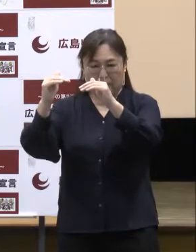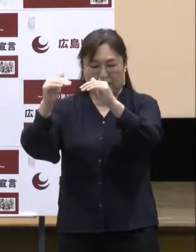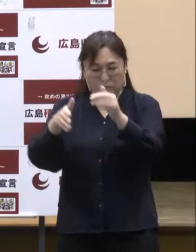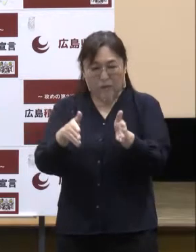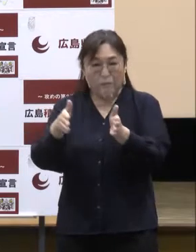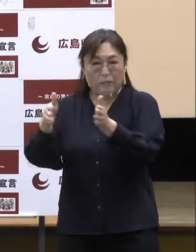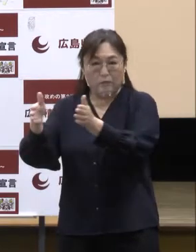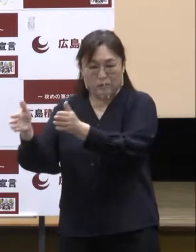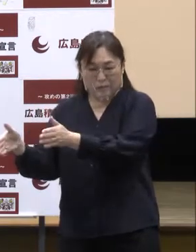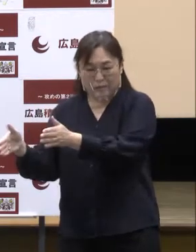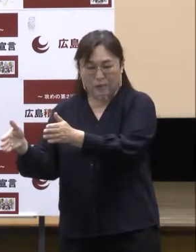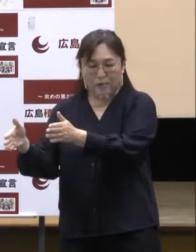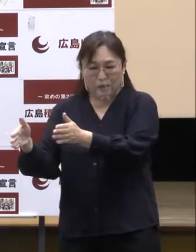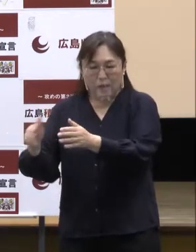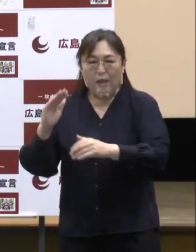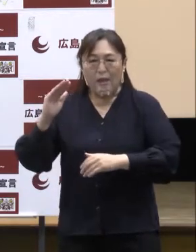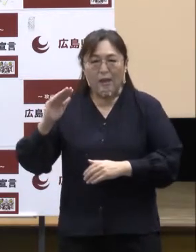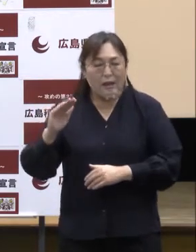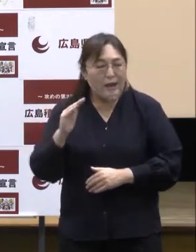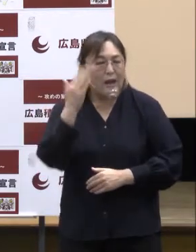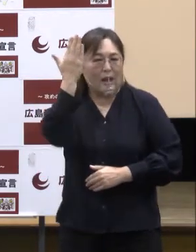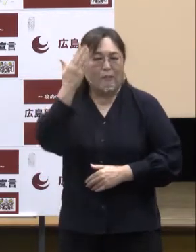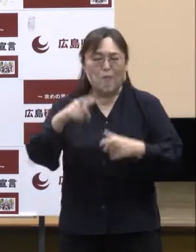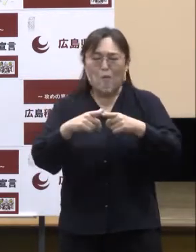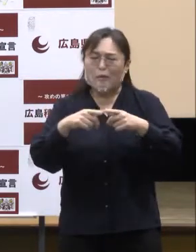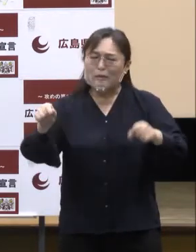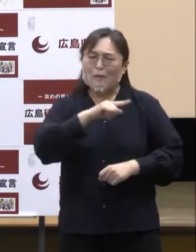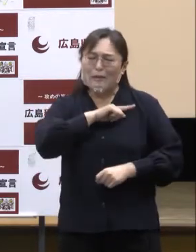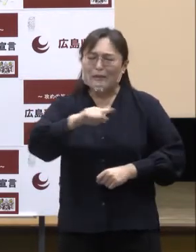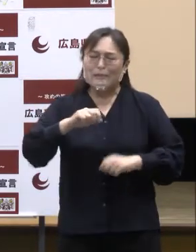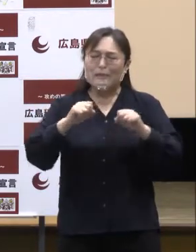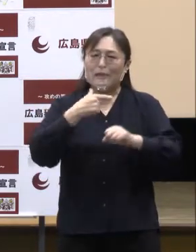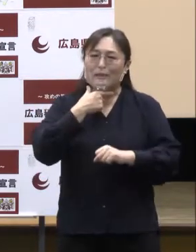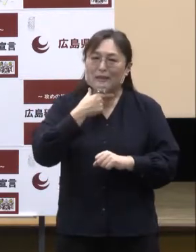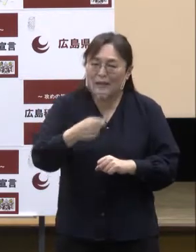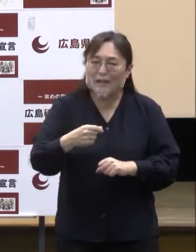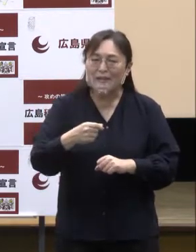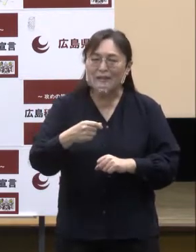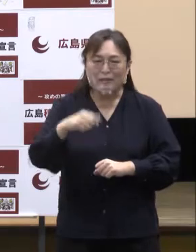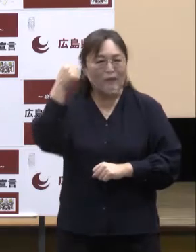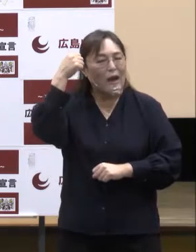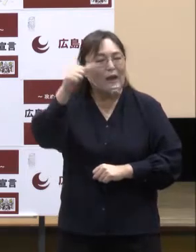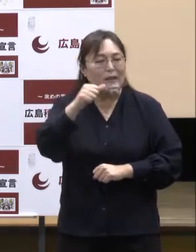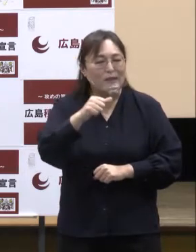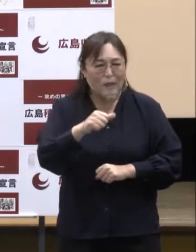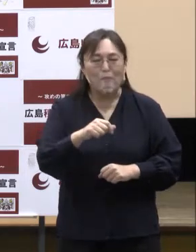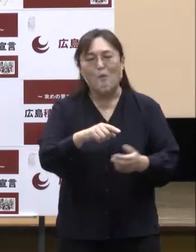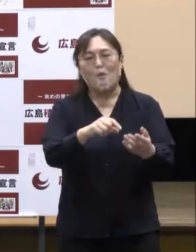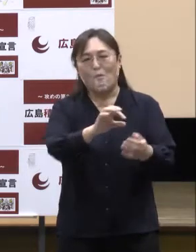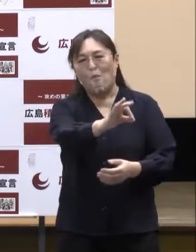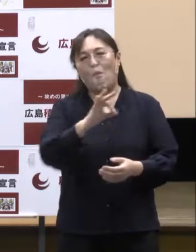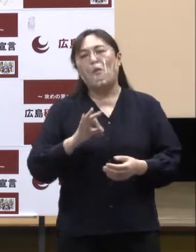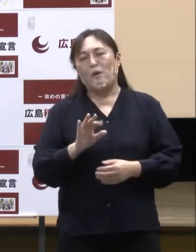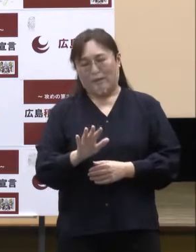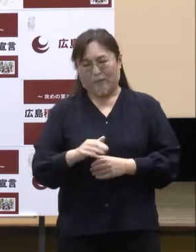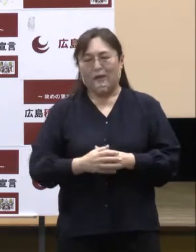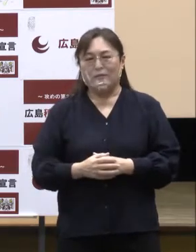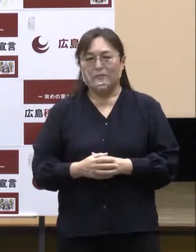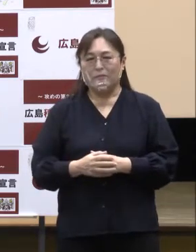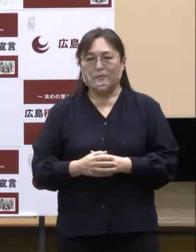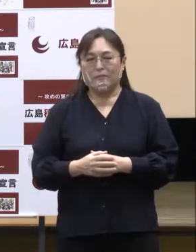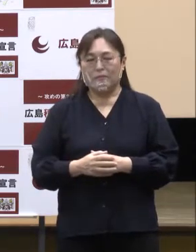カーブを日本一に導くための面白いアイデアといったような、投稿もいただいているところであります。それでこの成果発表といた